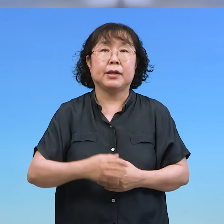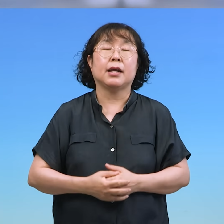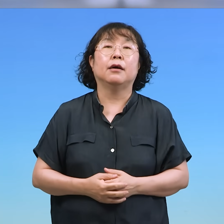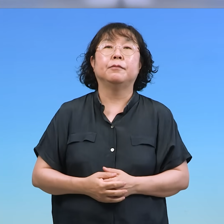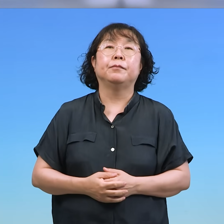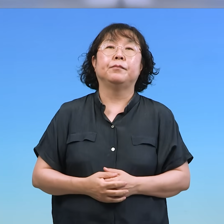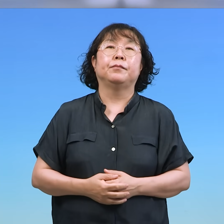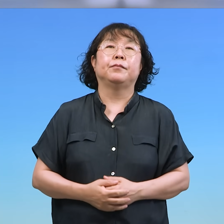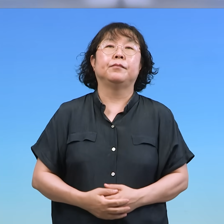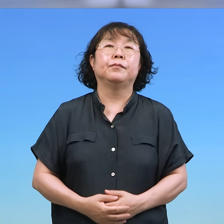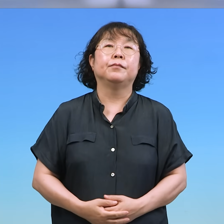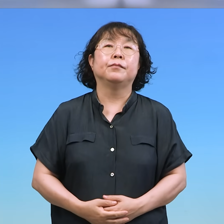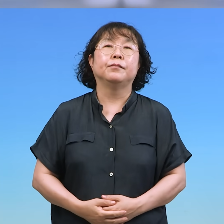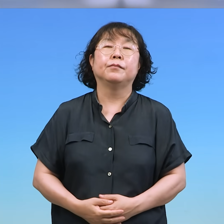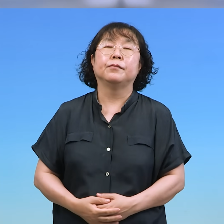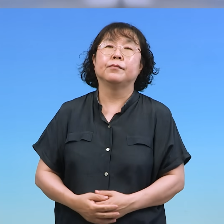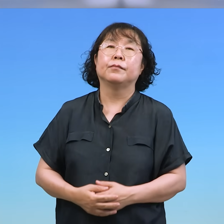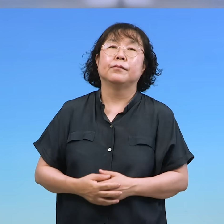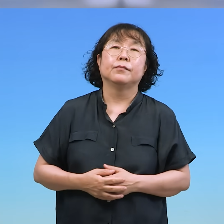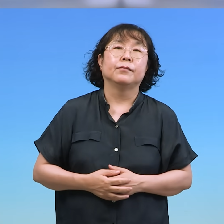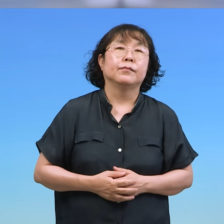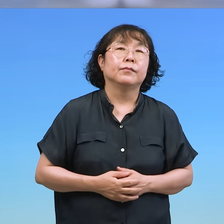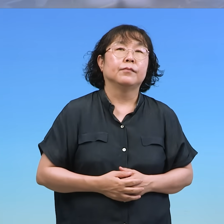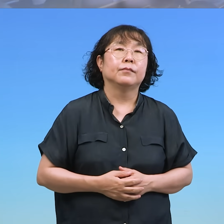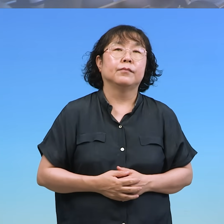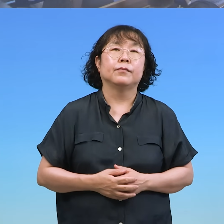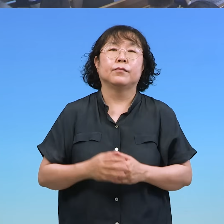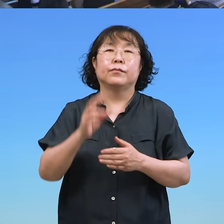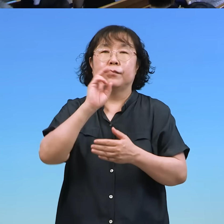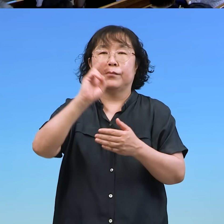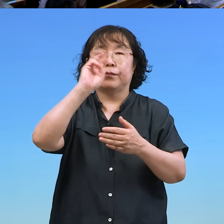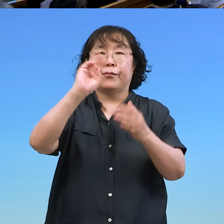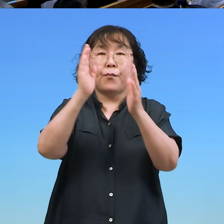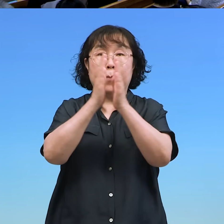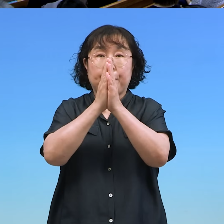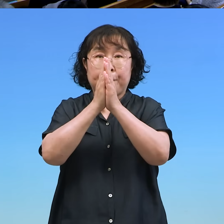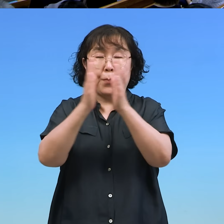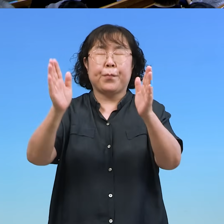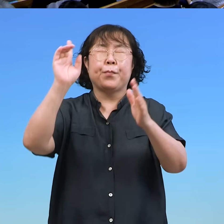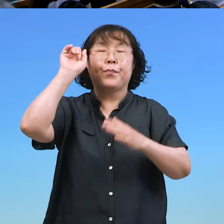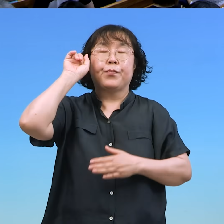원합니다. 내일 일은 난 몰라요.